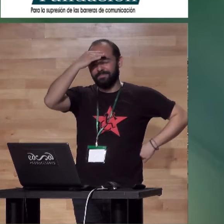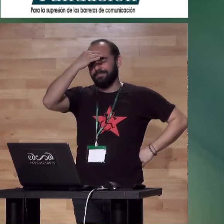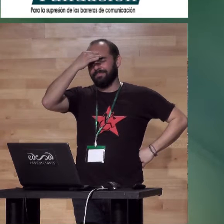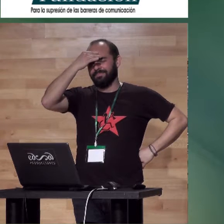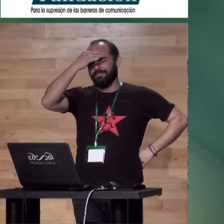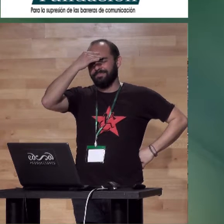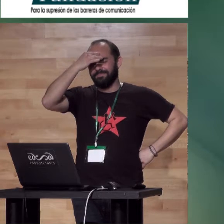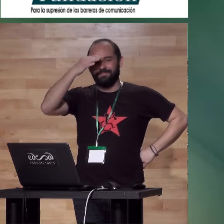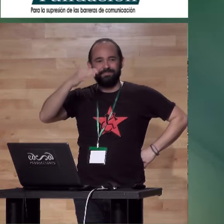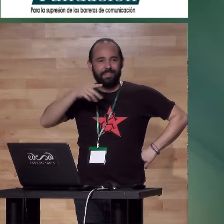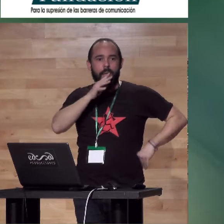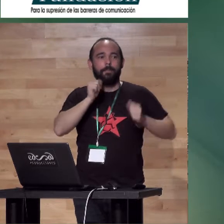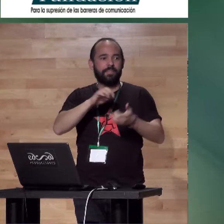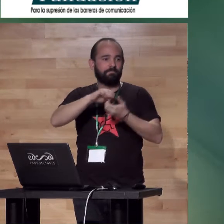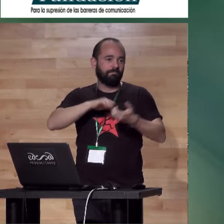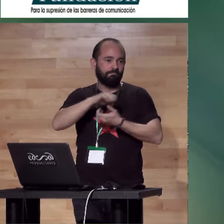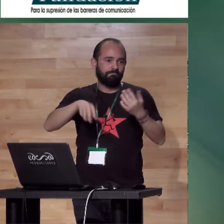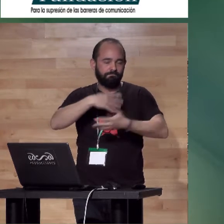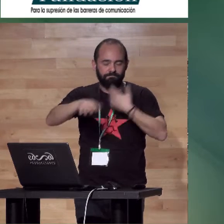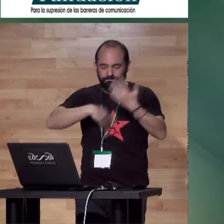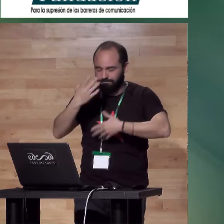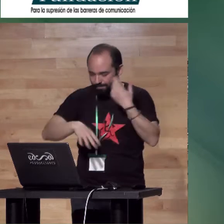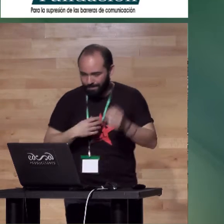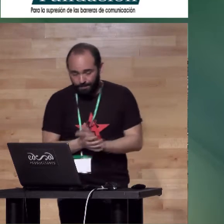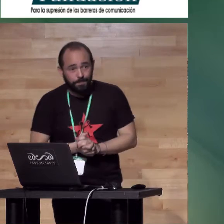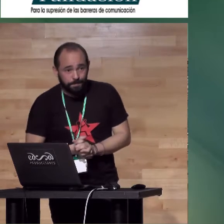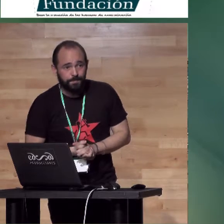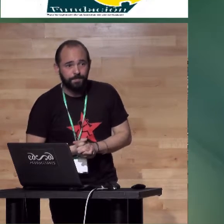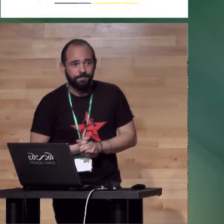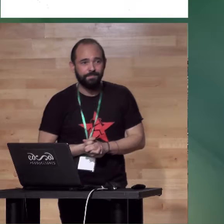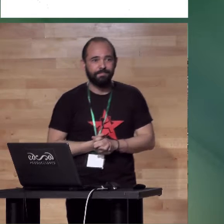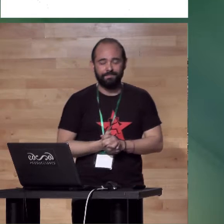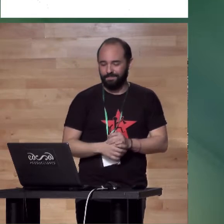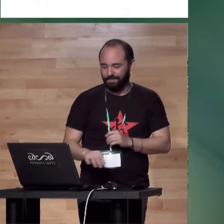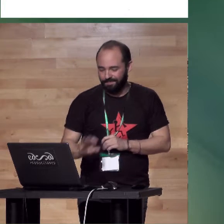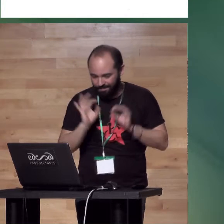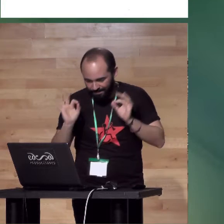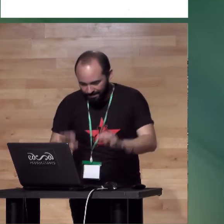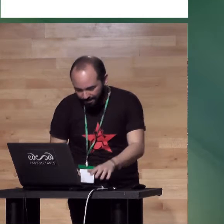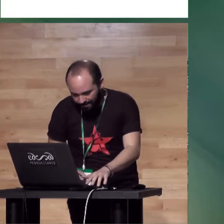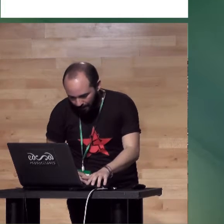Ahora fallece y ahora empieza el desarrollo, la historia.